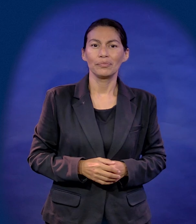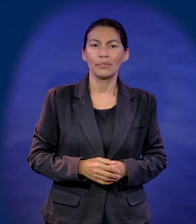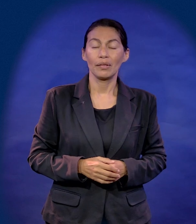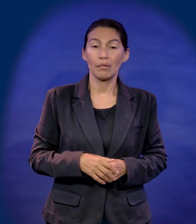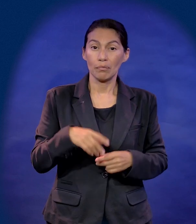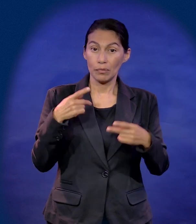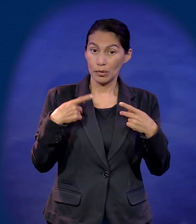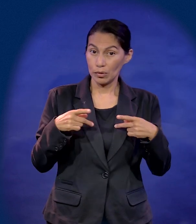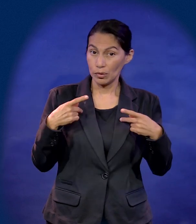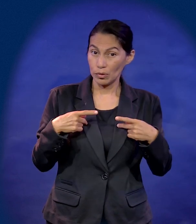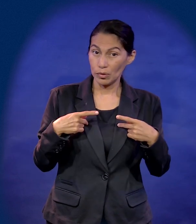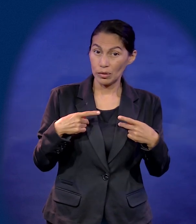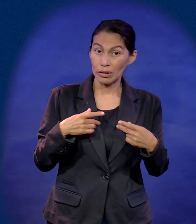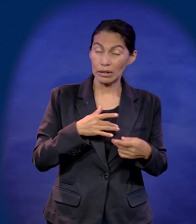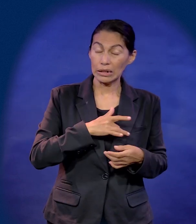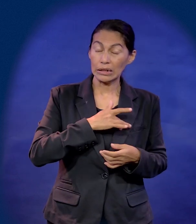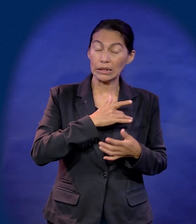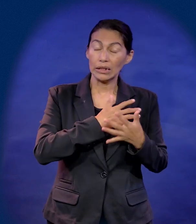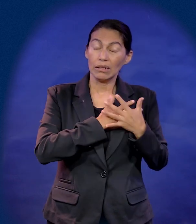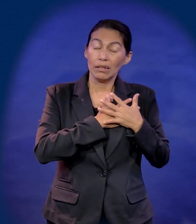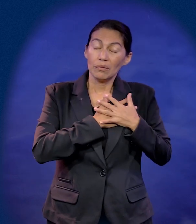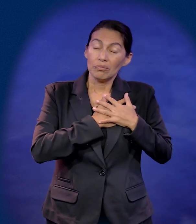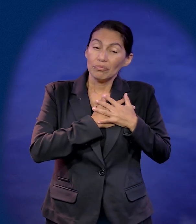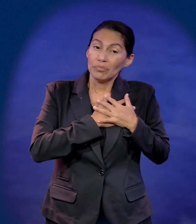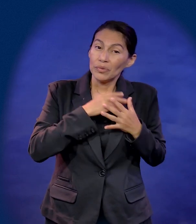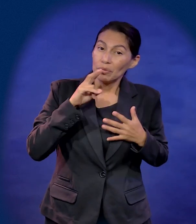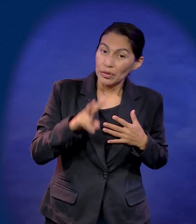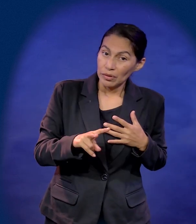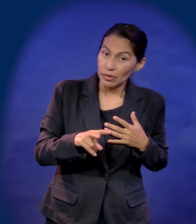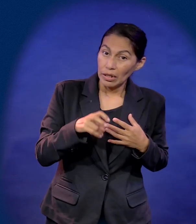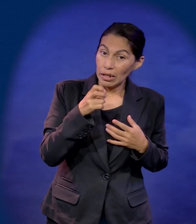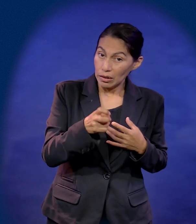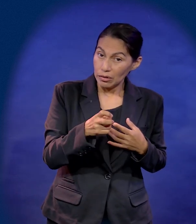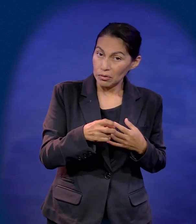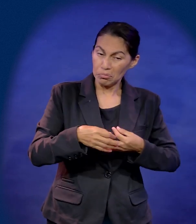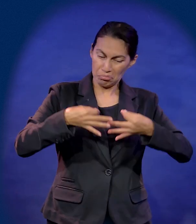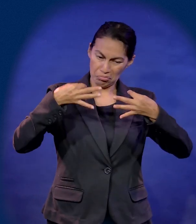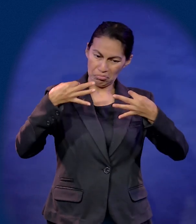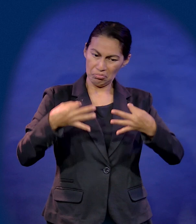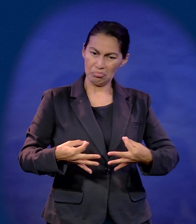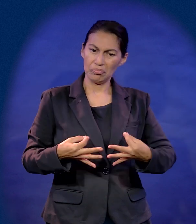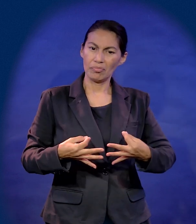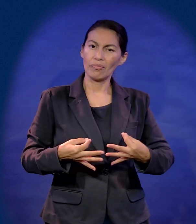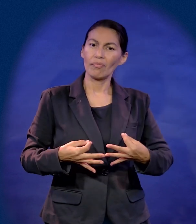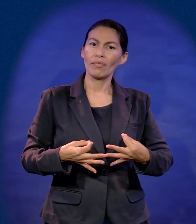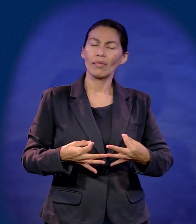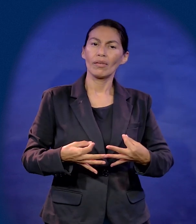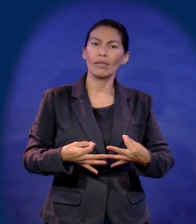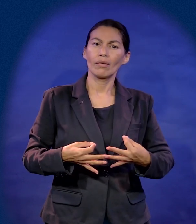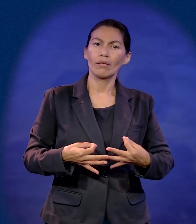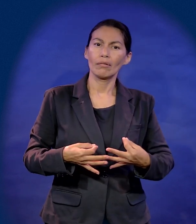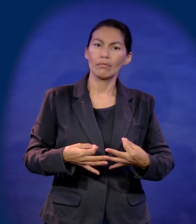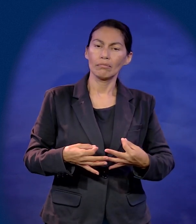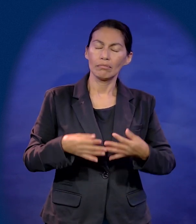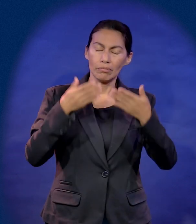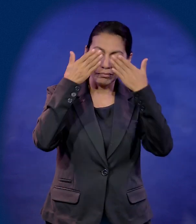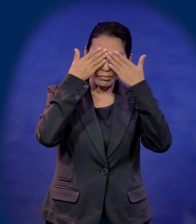un principio. Los que son movidos por el amor verdadero no carecerán de juicio, ni son ciegos.